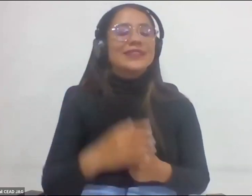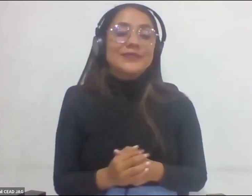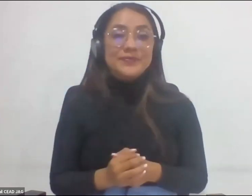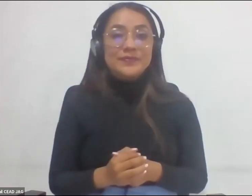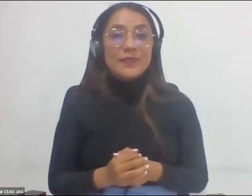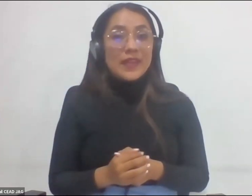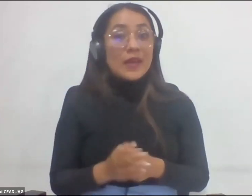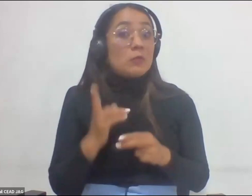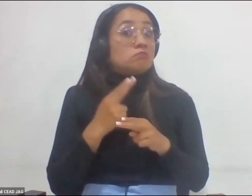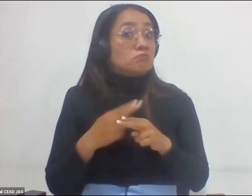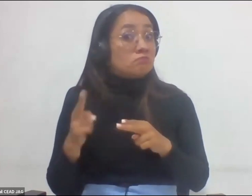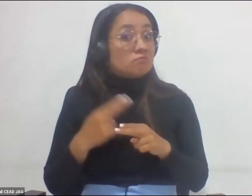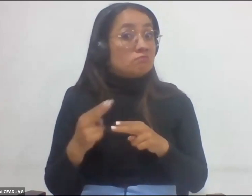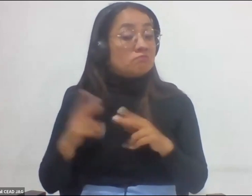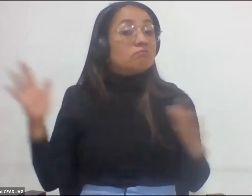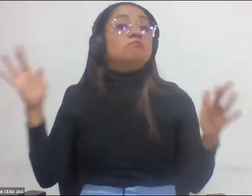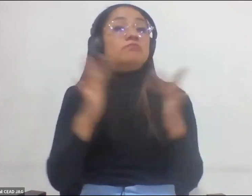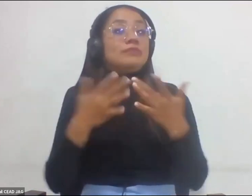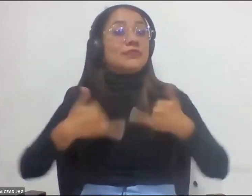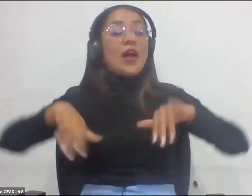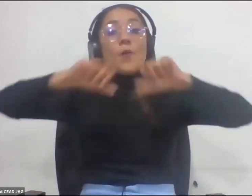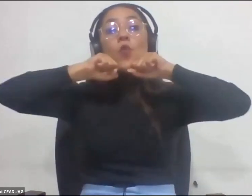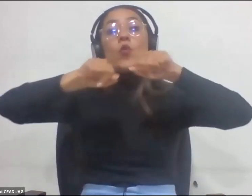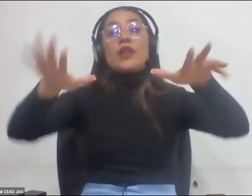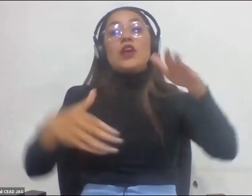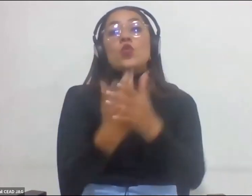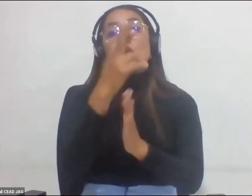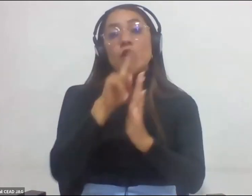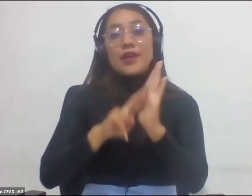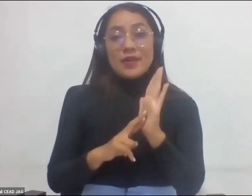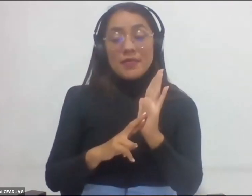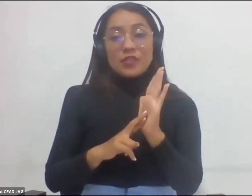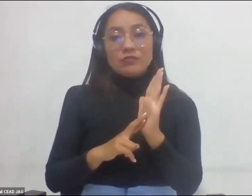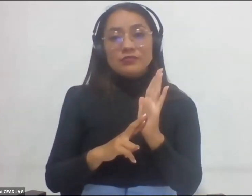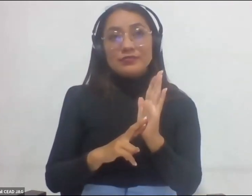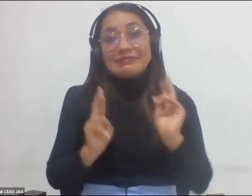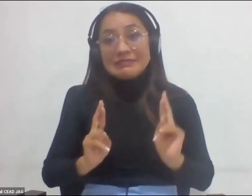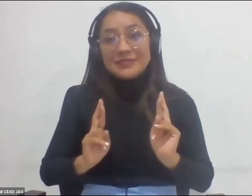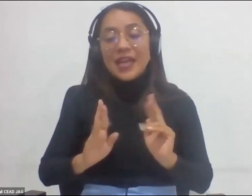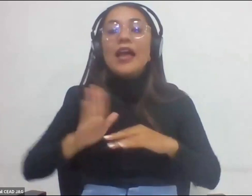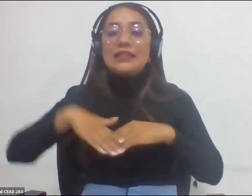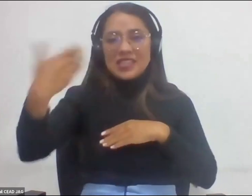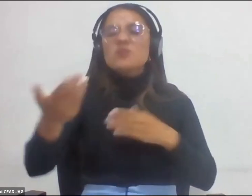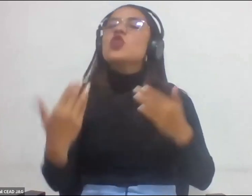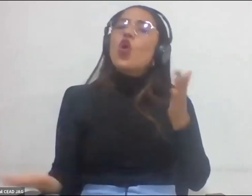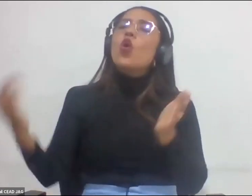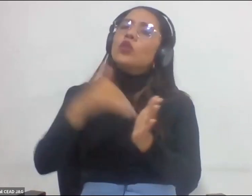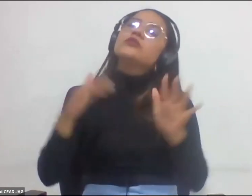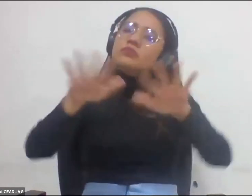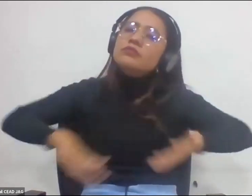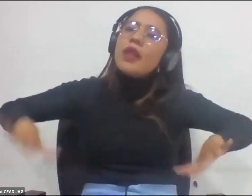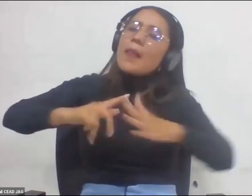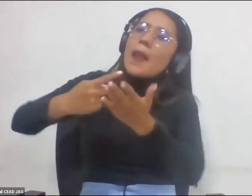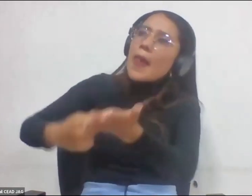se promulgue y se publique el nuevo reglamento operativo seguramente ofreceremos un nuevo espacio para poder